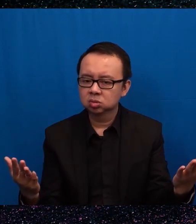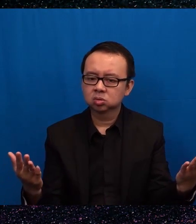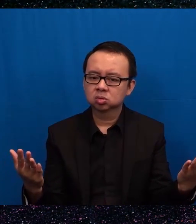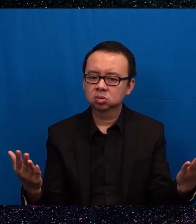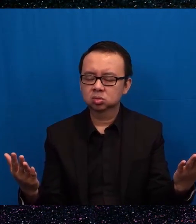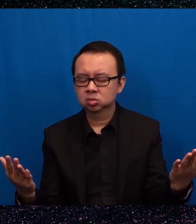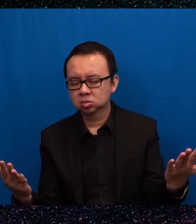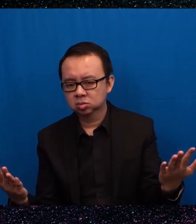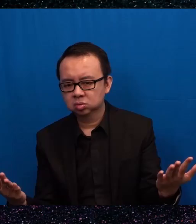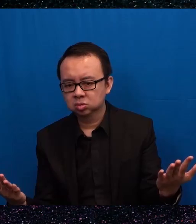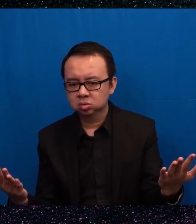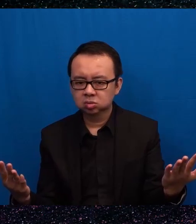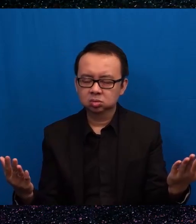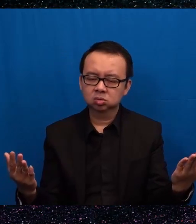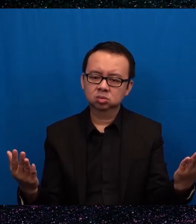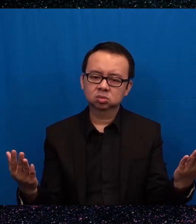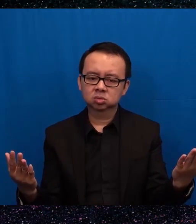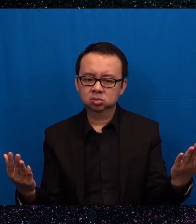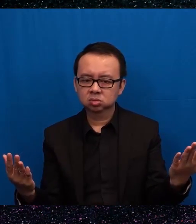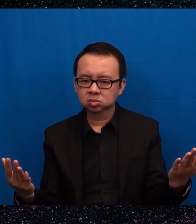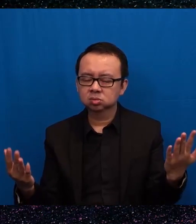Inalalamaya sananalamaya so.